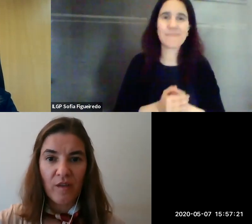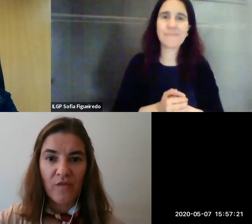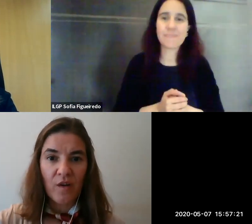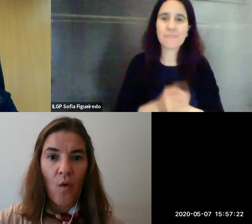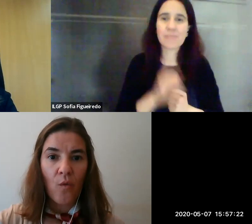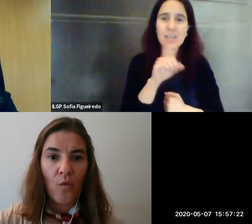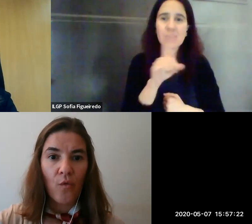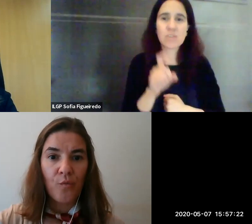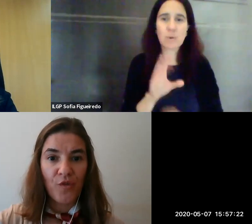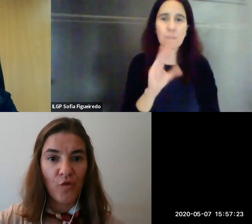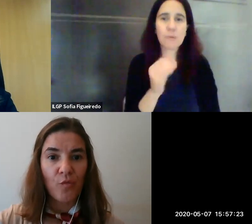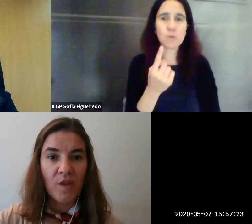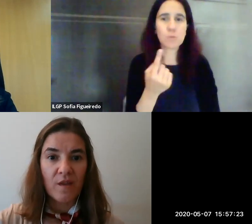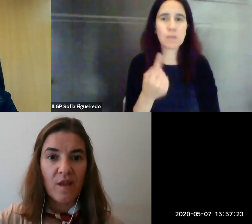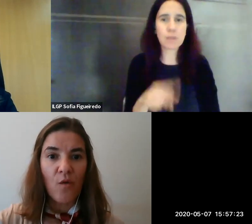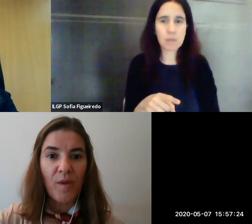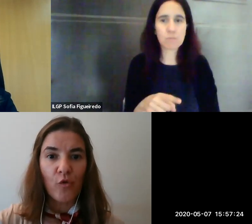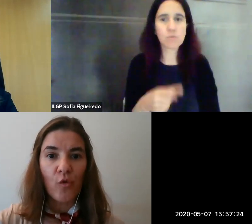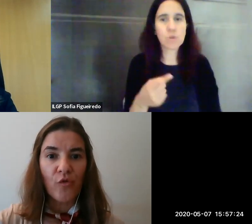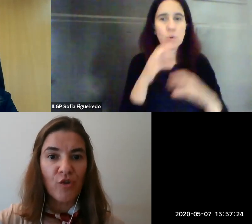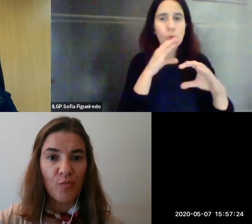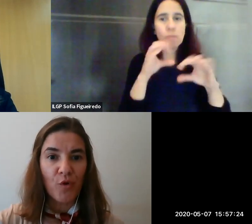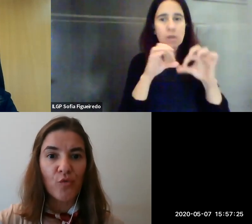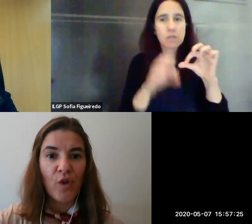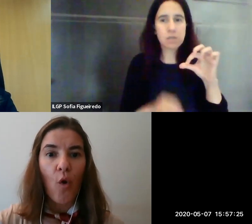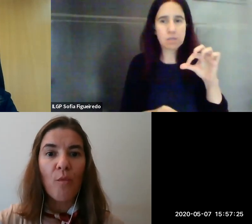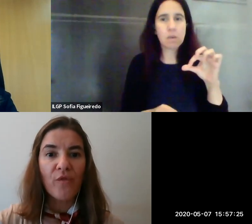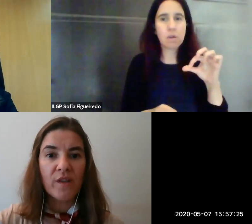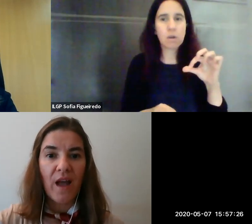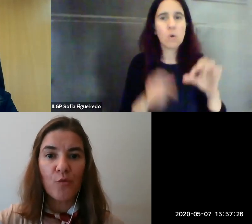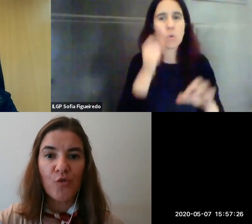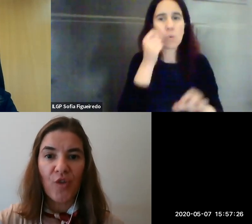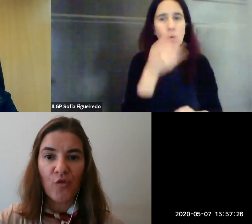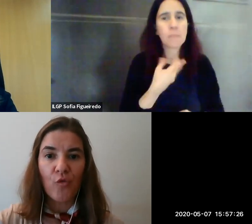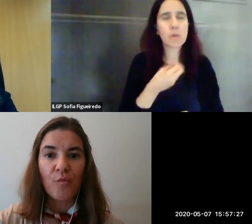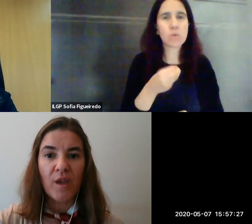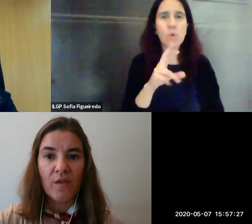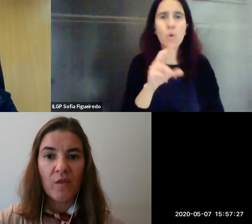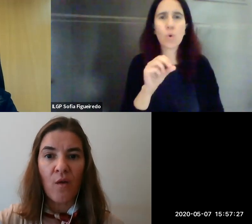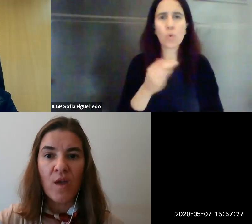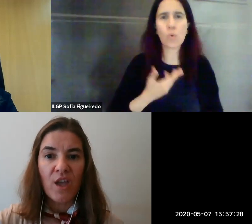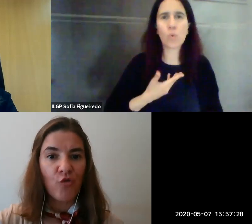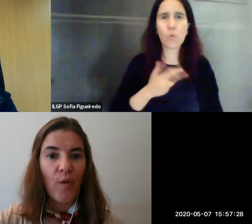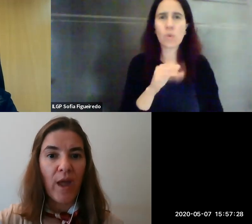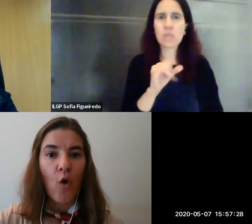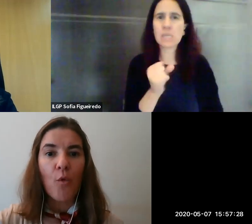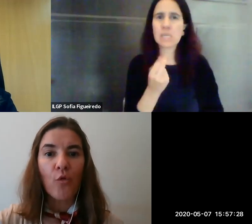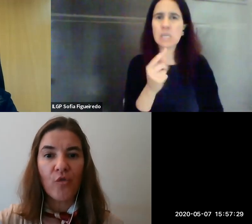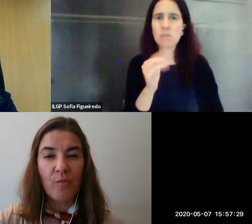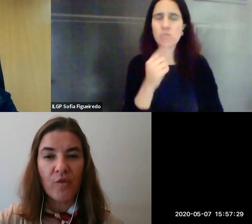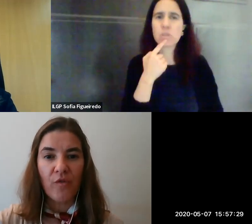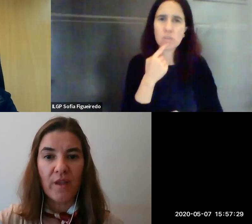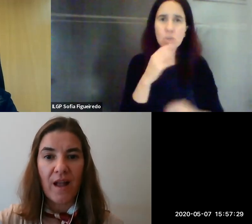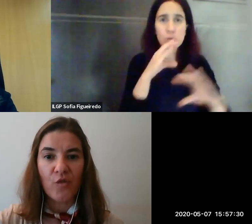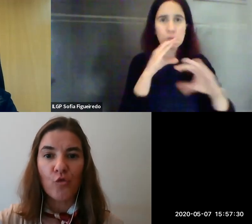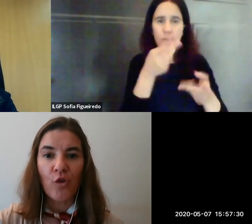questão que tem a ver com o processo de comunicação. Pedro Rodrigues pergunta como avaliar o processo de comunicação, isto é, como